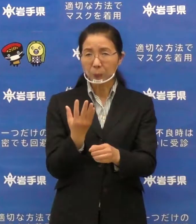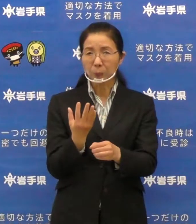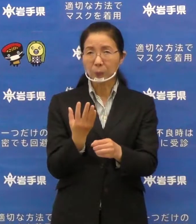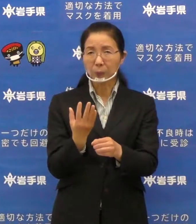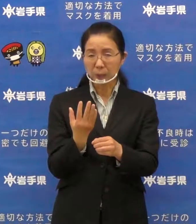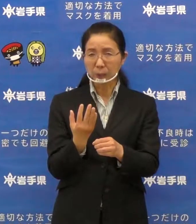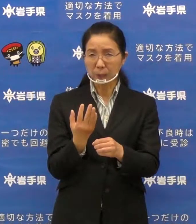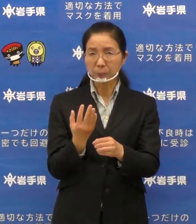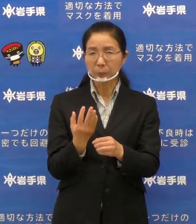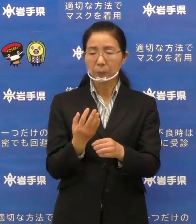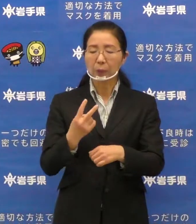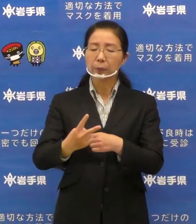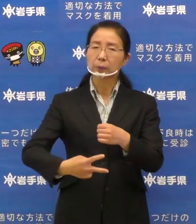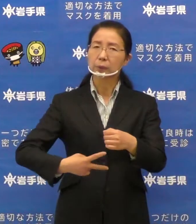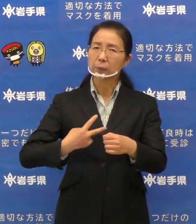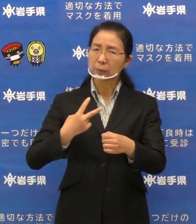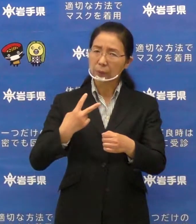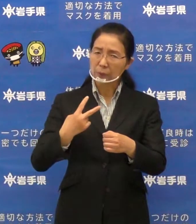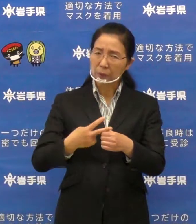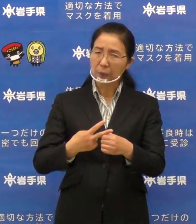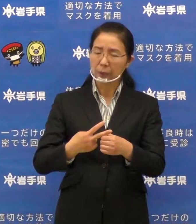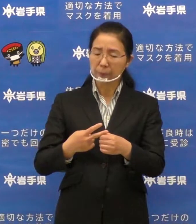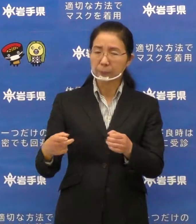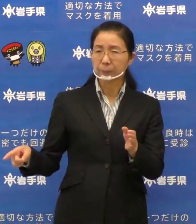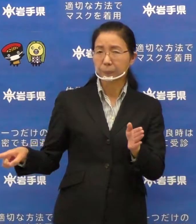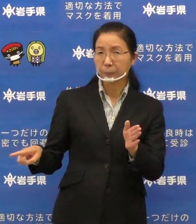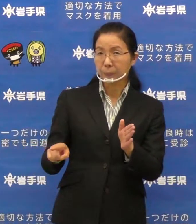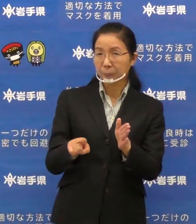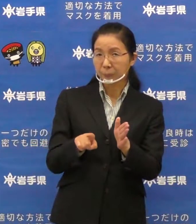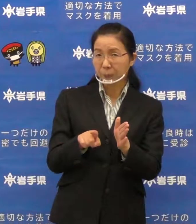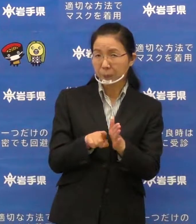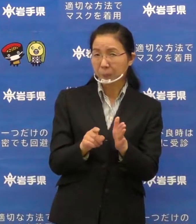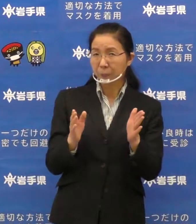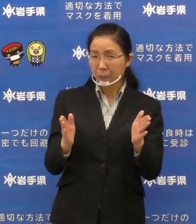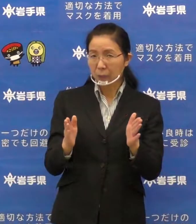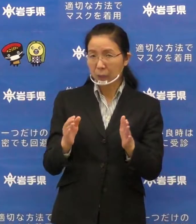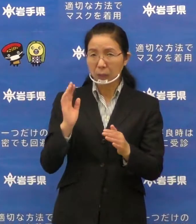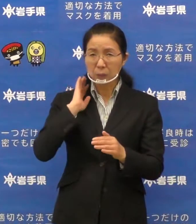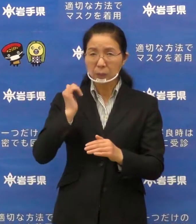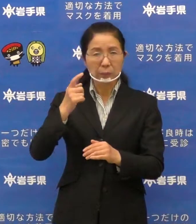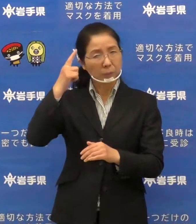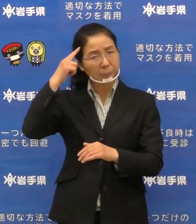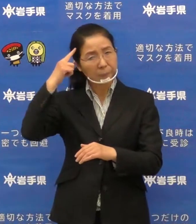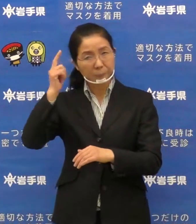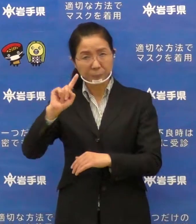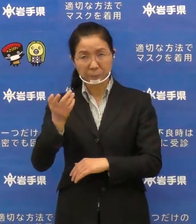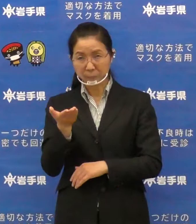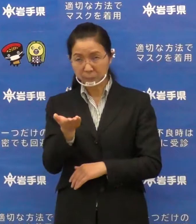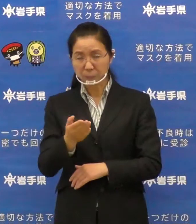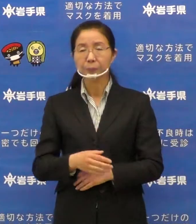被害があってから2年が経ちました。知事の所感を教えてください。 はい、